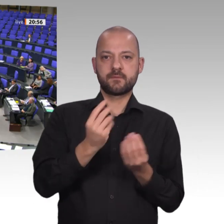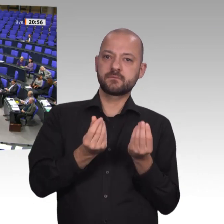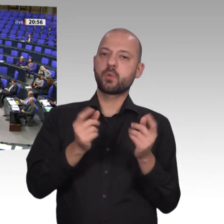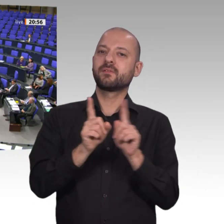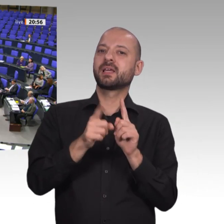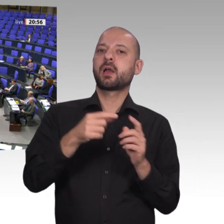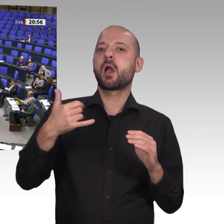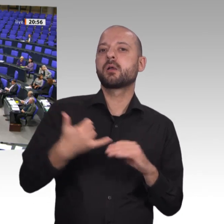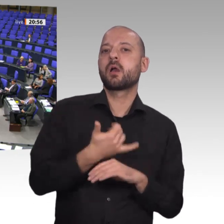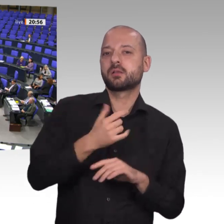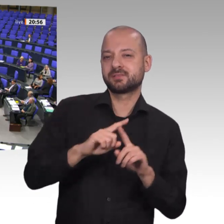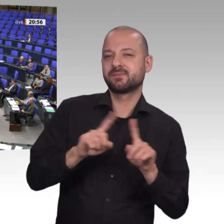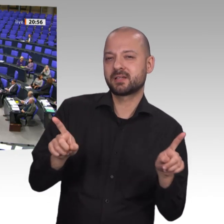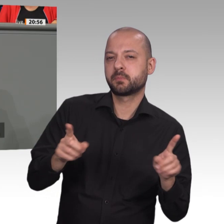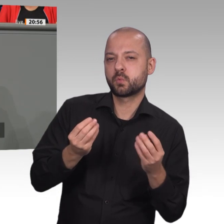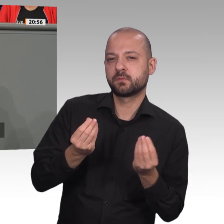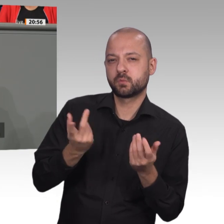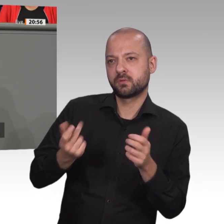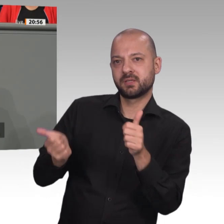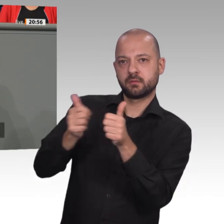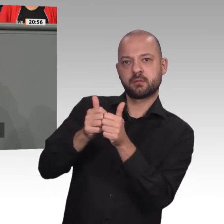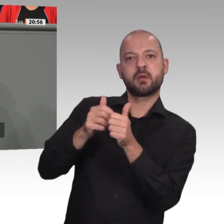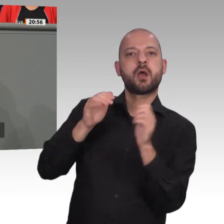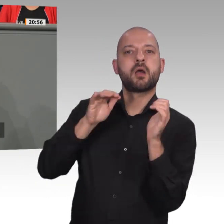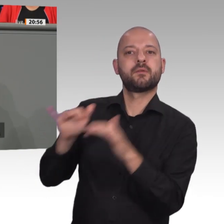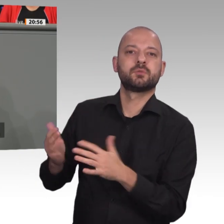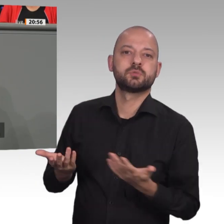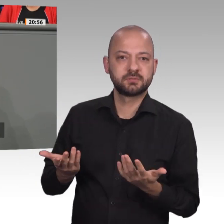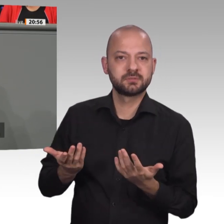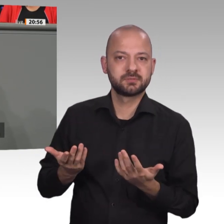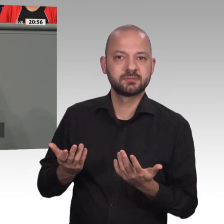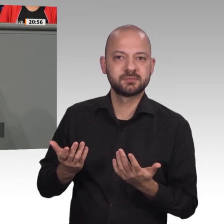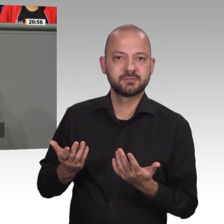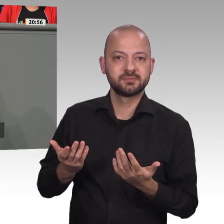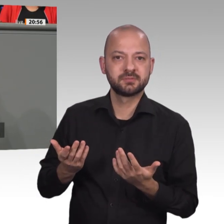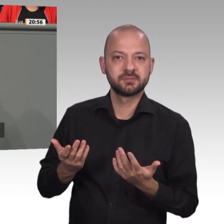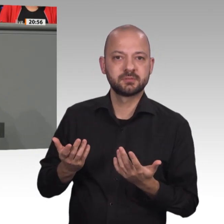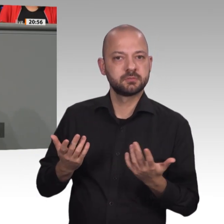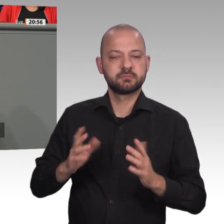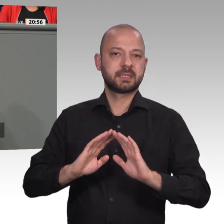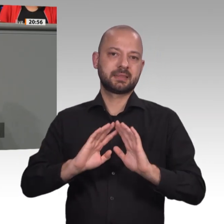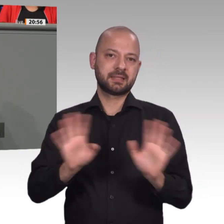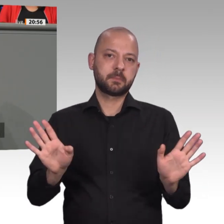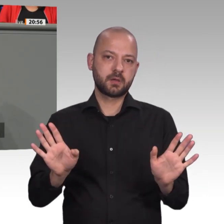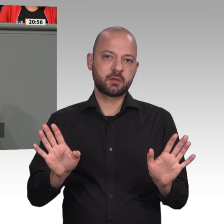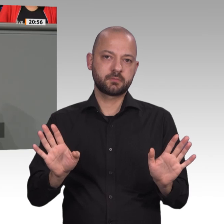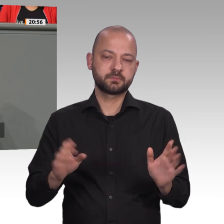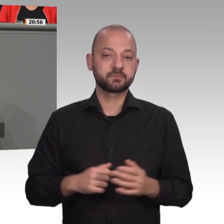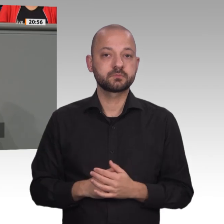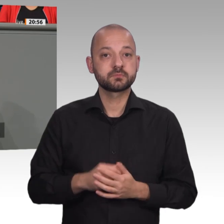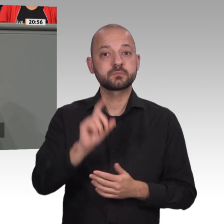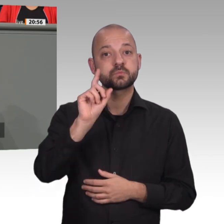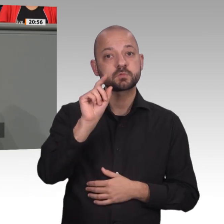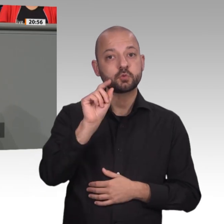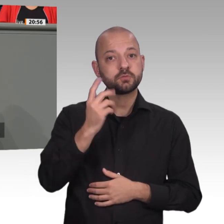Was mir ganz wichtig ist, damit fördern und unterstützen wir auch die Erwerbstätigkeit und Erwerbsfähigkeit von Menschen mit Behinderung, die ja oftmals im Alltag